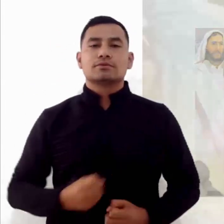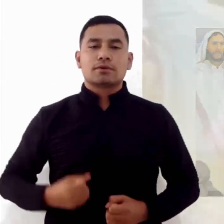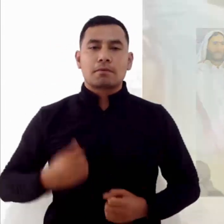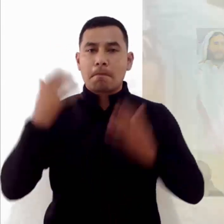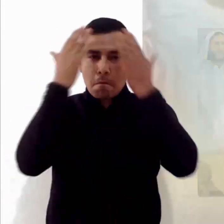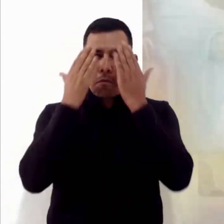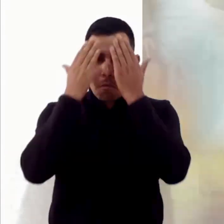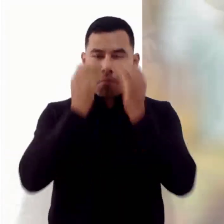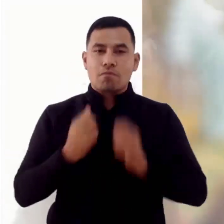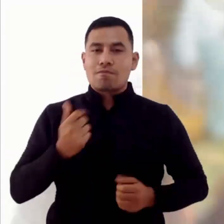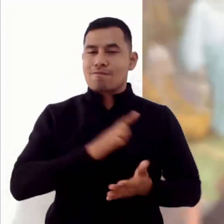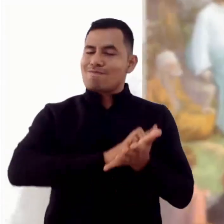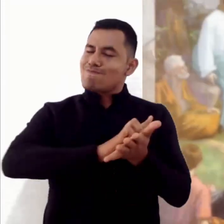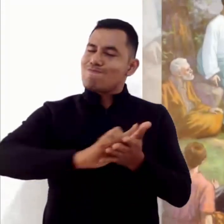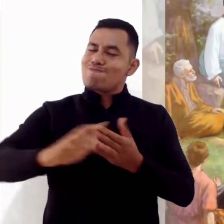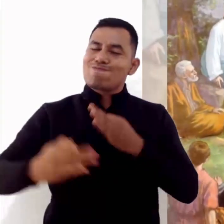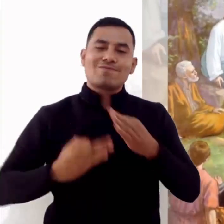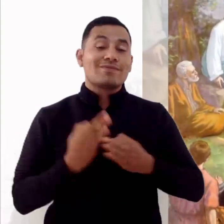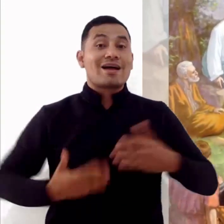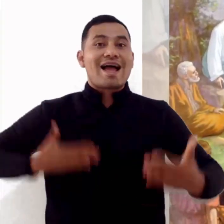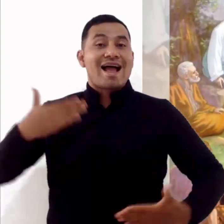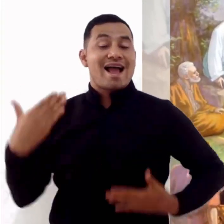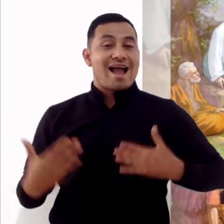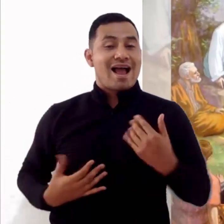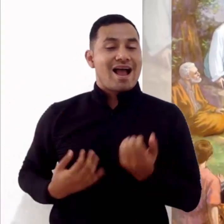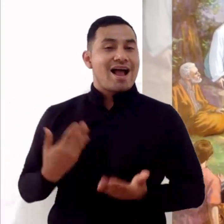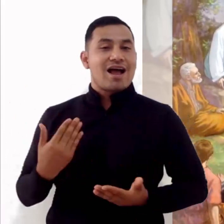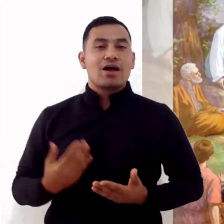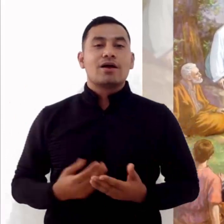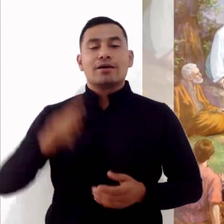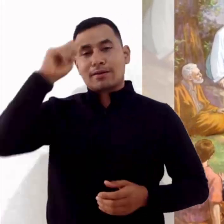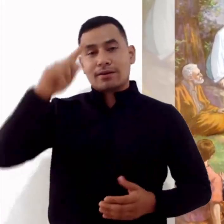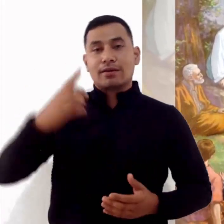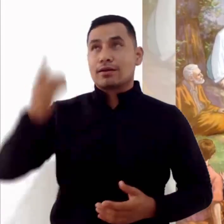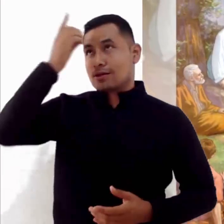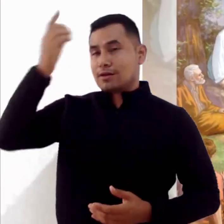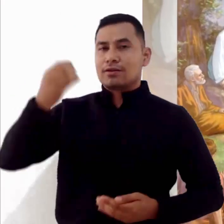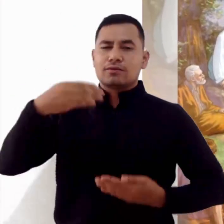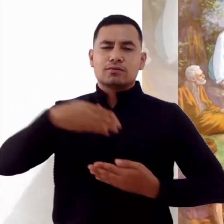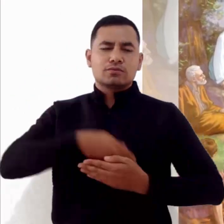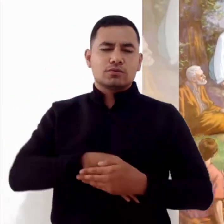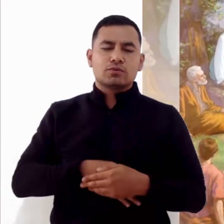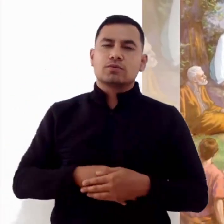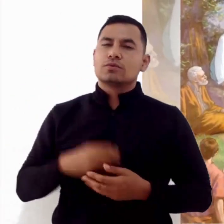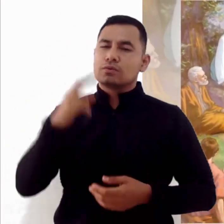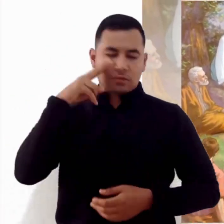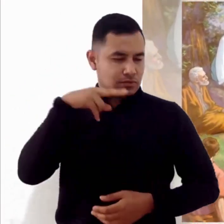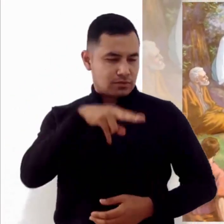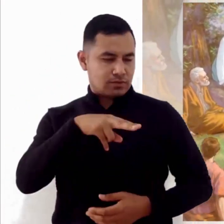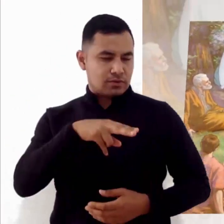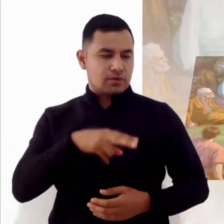estás ayunando, sino tu Padre que está en lo secreto, y tu Padre que ve lo secreto te